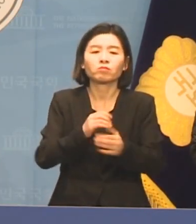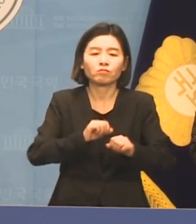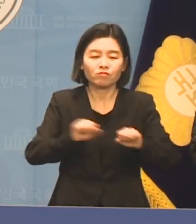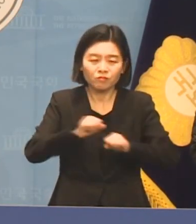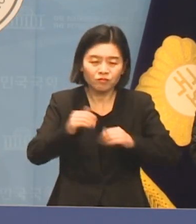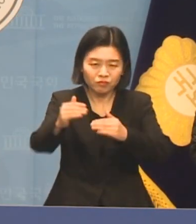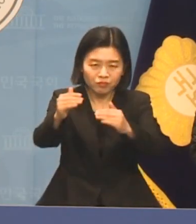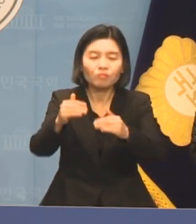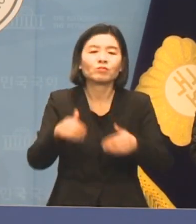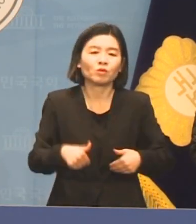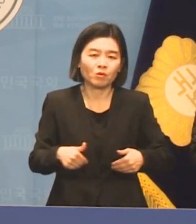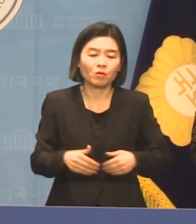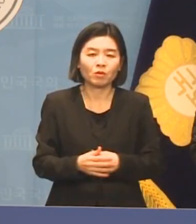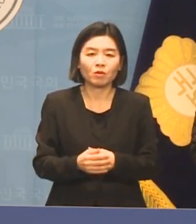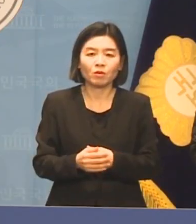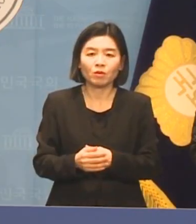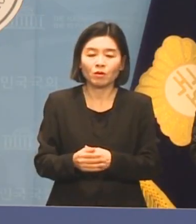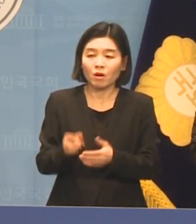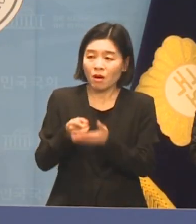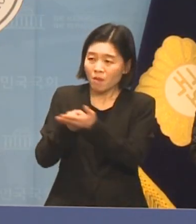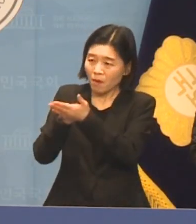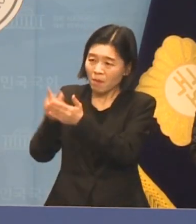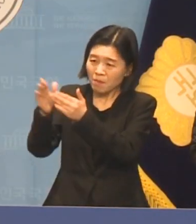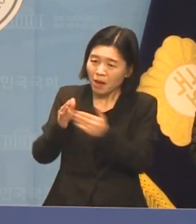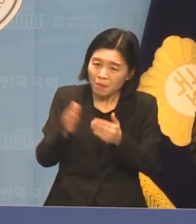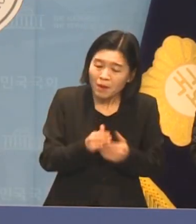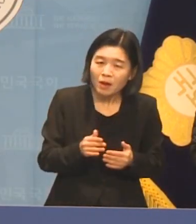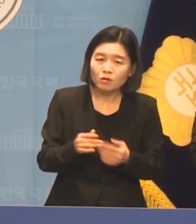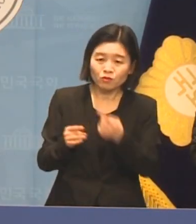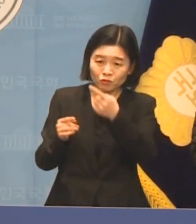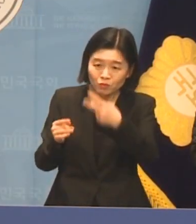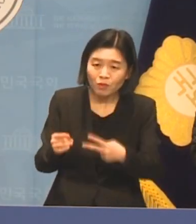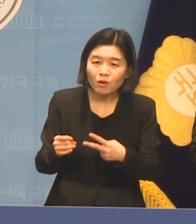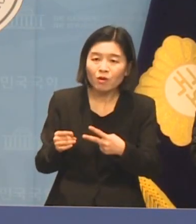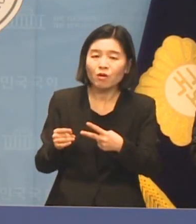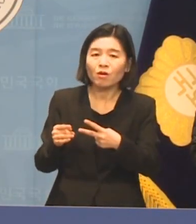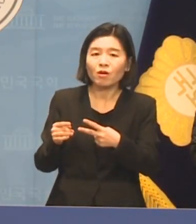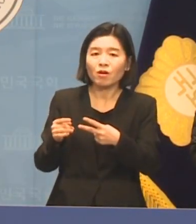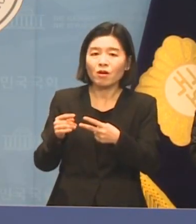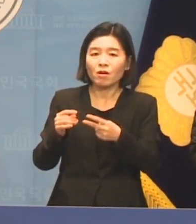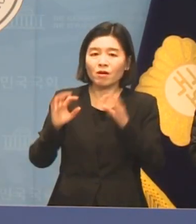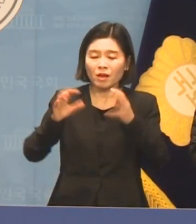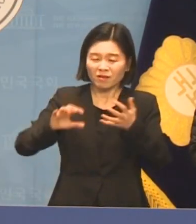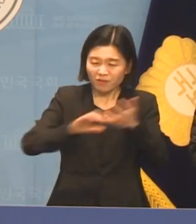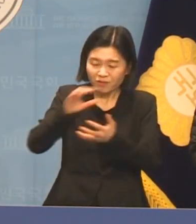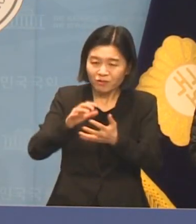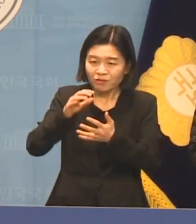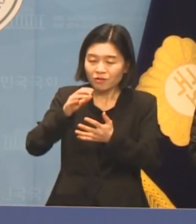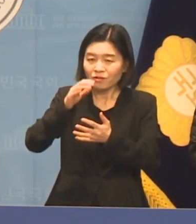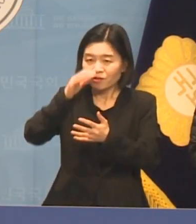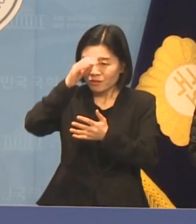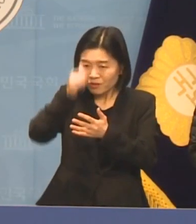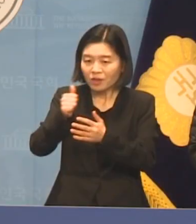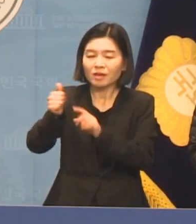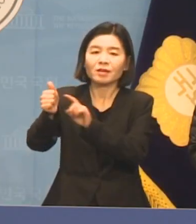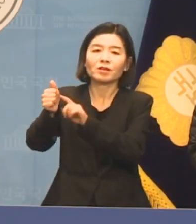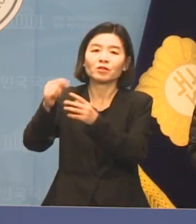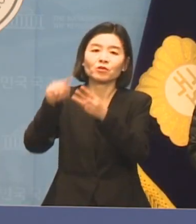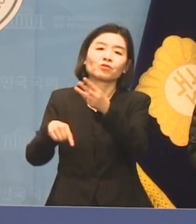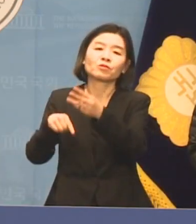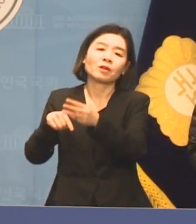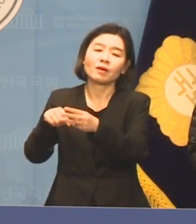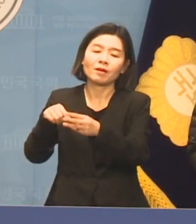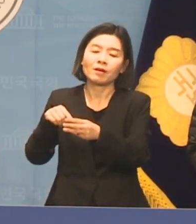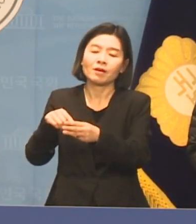법을 두 차례나 거부한 내란 숙의 윤석열에게 유감을 표합니다. 지난 17일 발의한 노조법